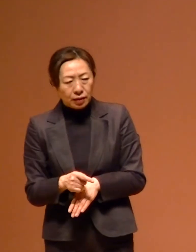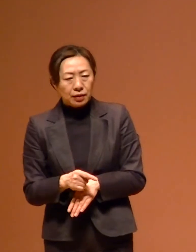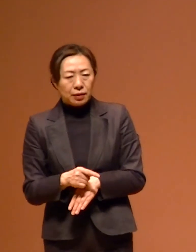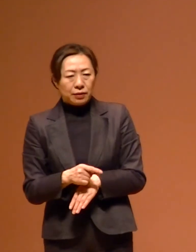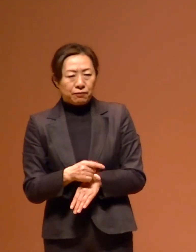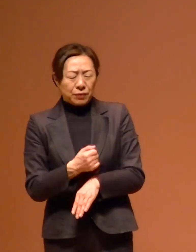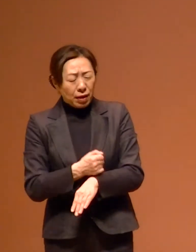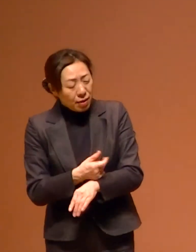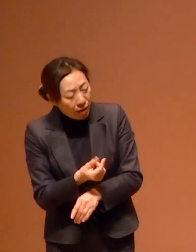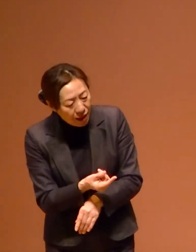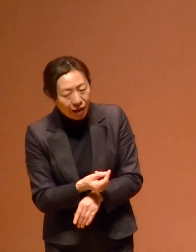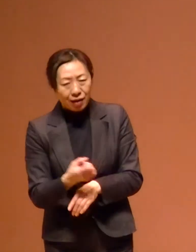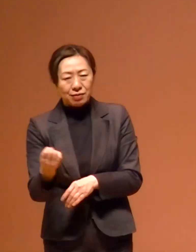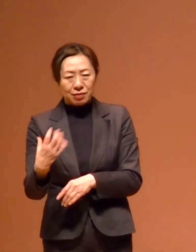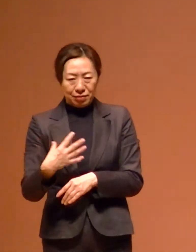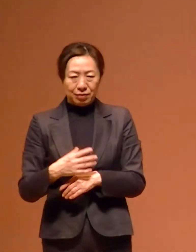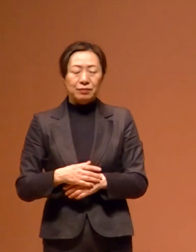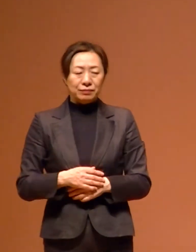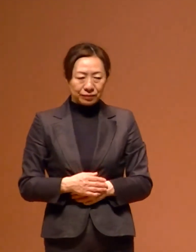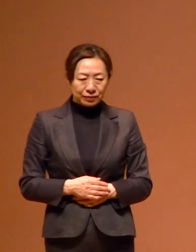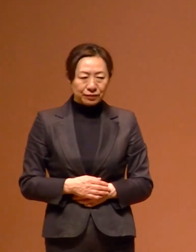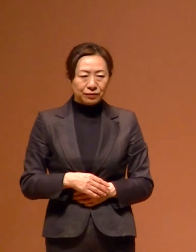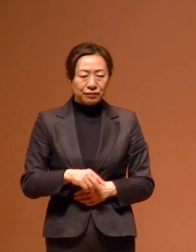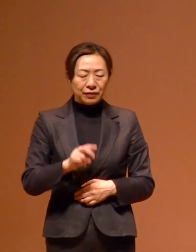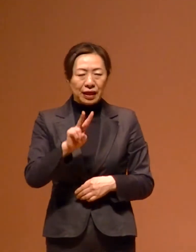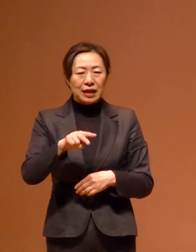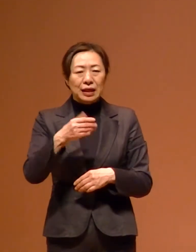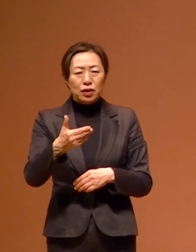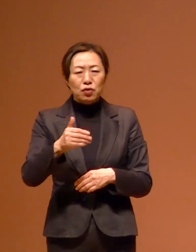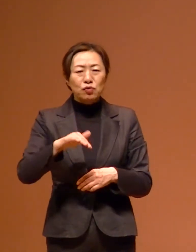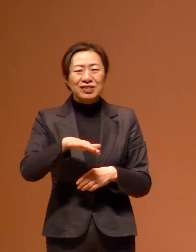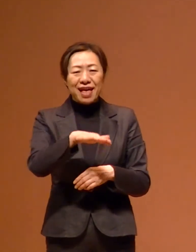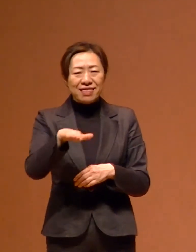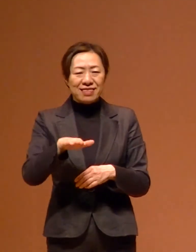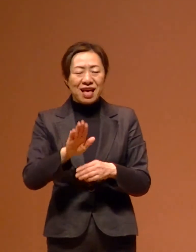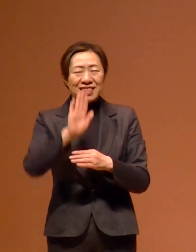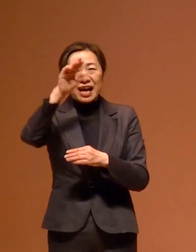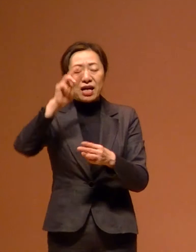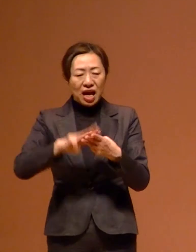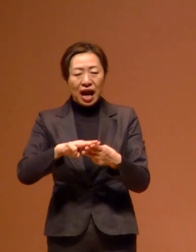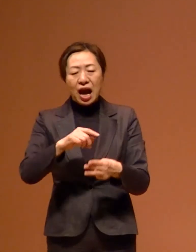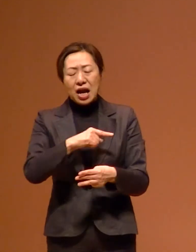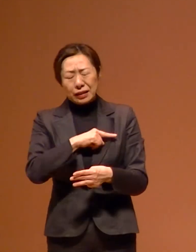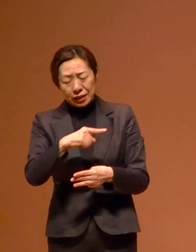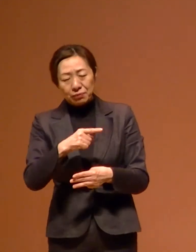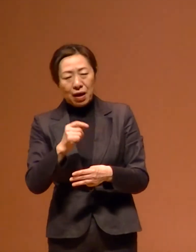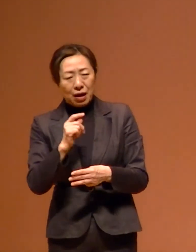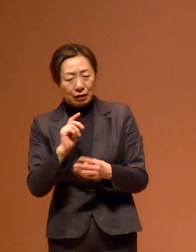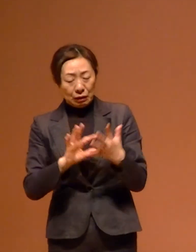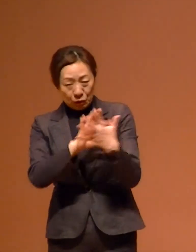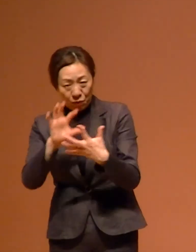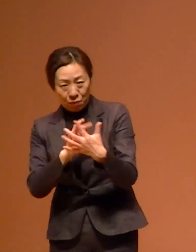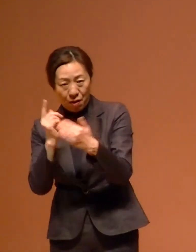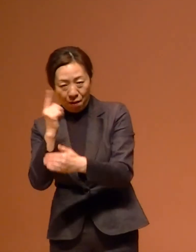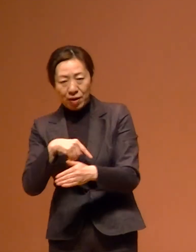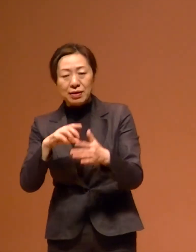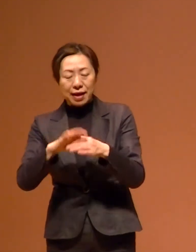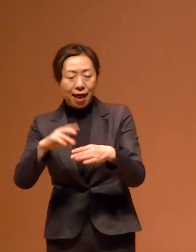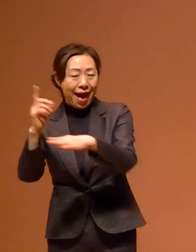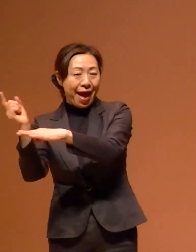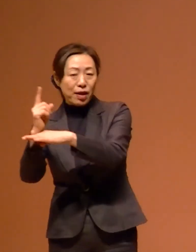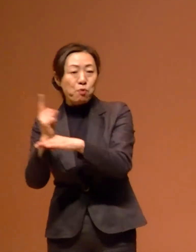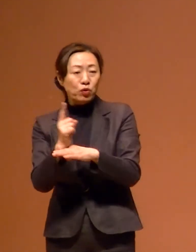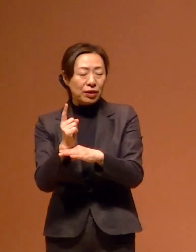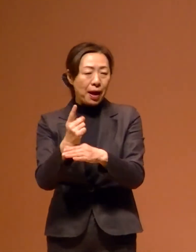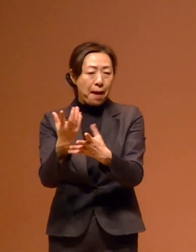はいって、それであの陸前高田が一番ひどいのでヘリコプターいっぱい来てますっていうふうに言って